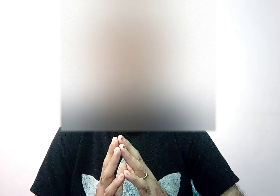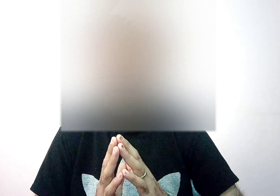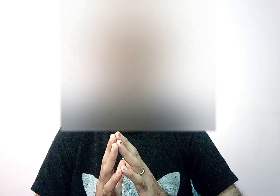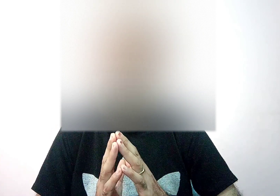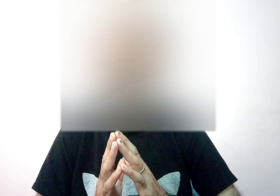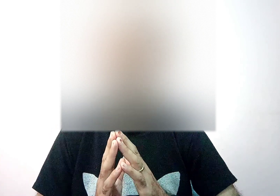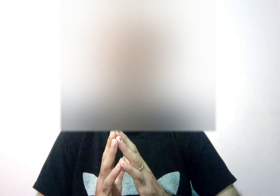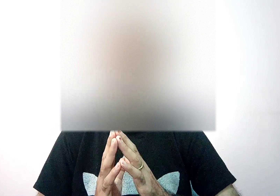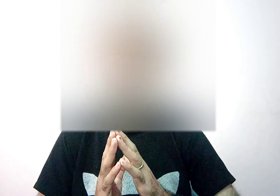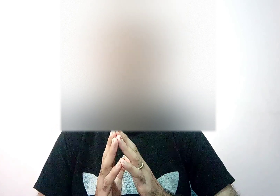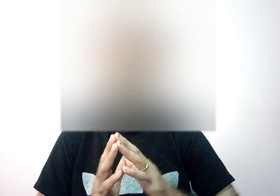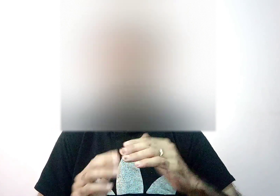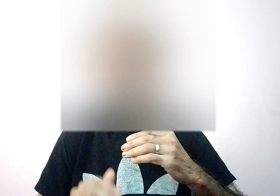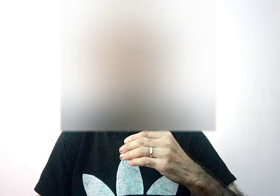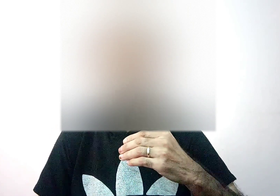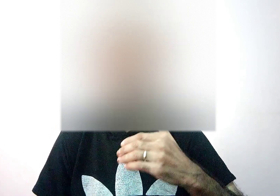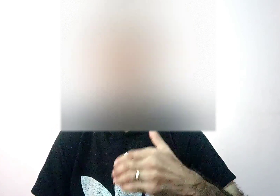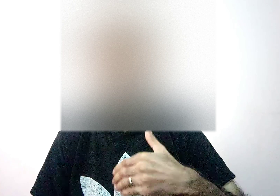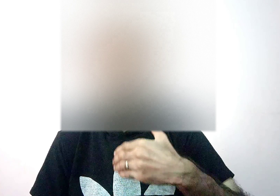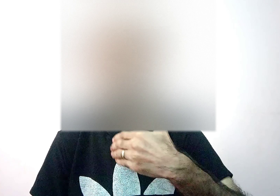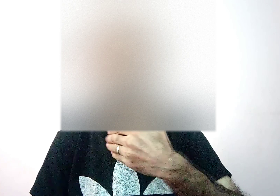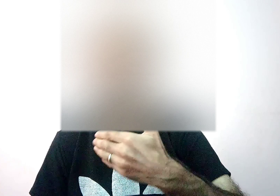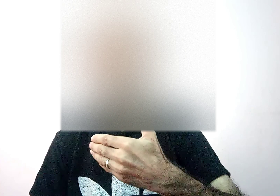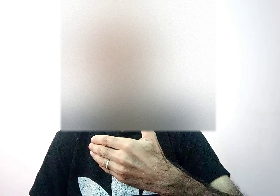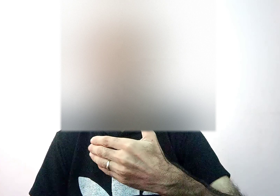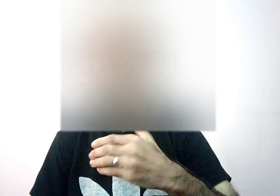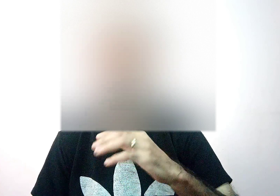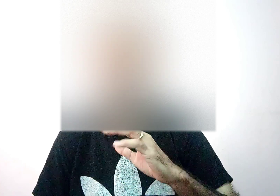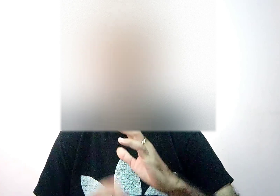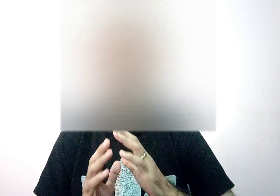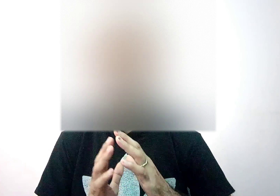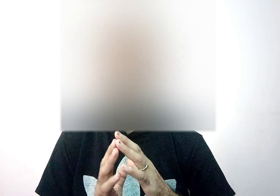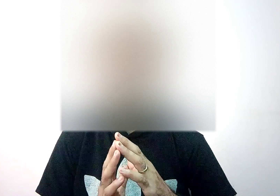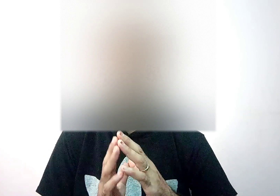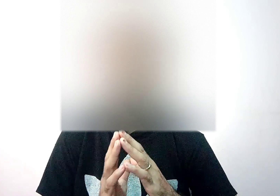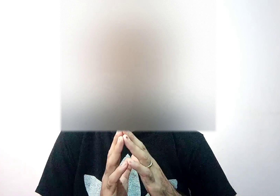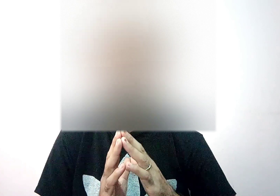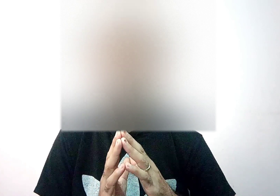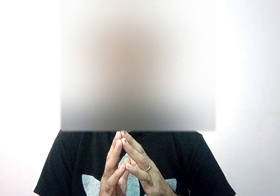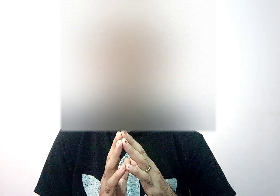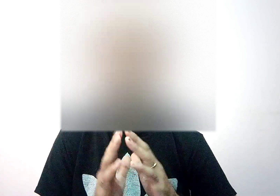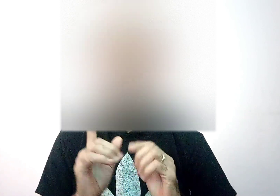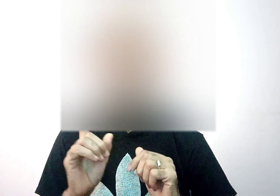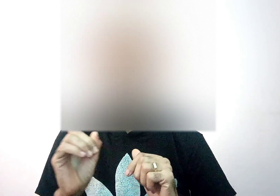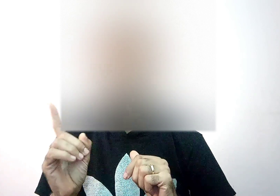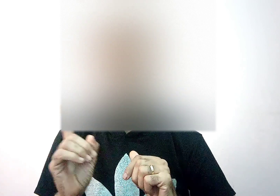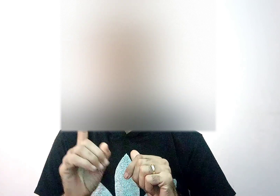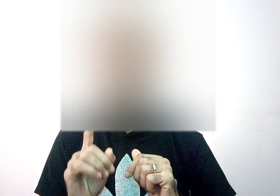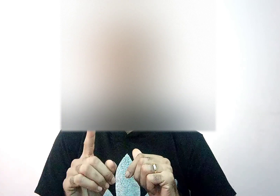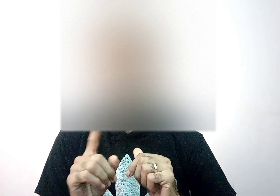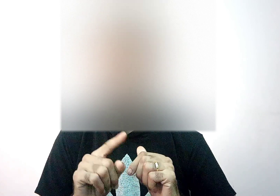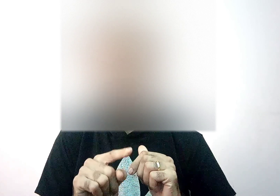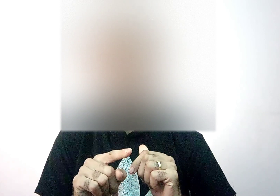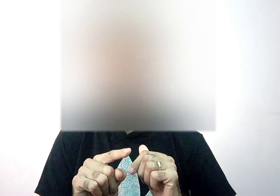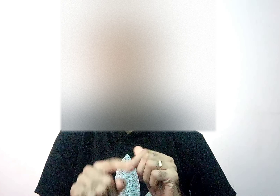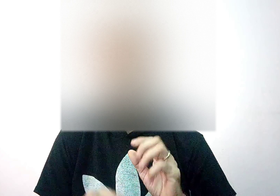صعب، وإلا هتبقى حروب طويلة الأمد. يعني نفس المشهد اللي احنا شفناه بين أثيوبيا وبين أريتريا